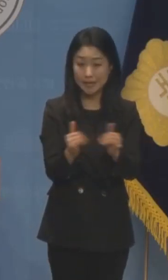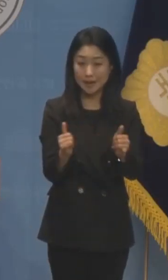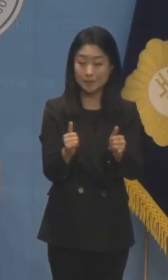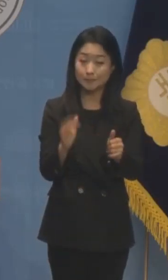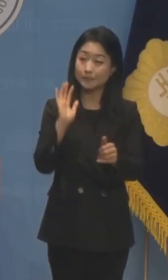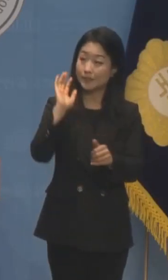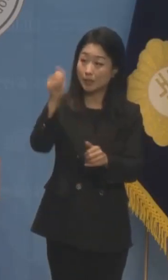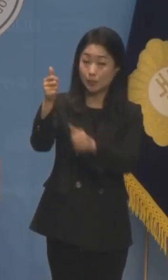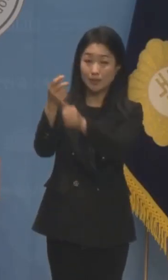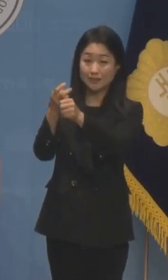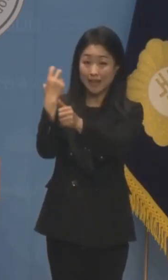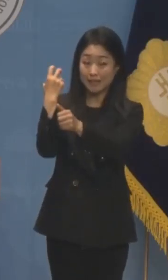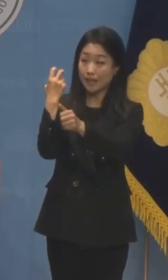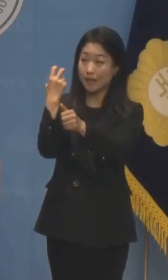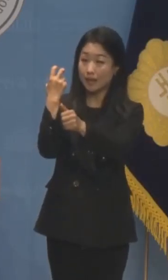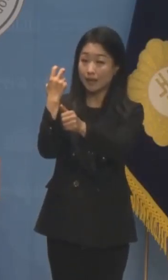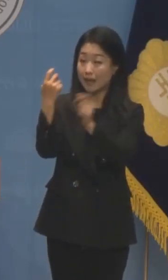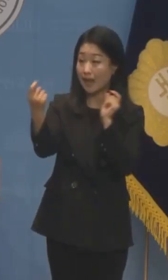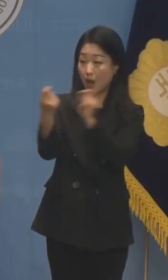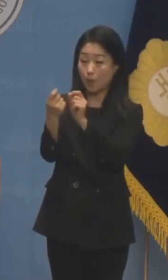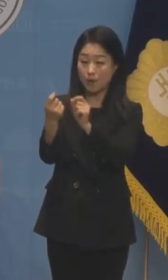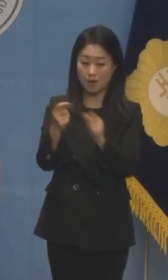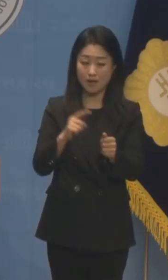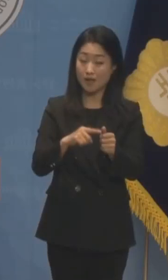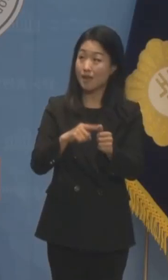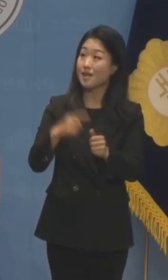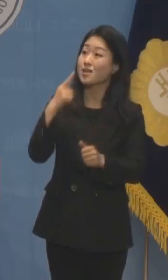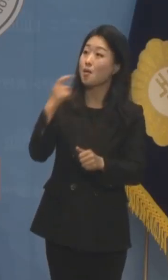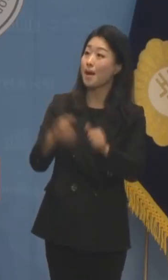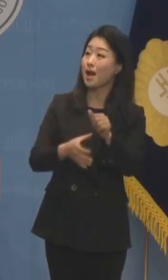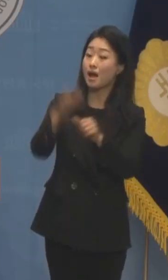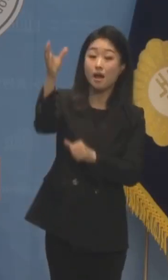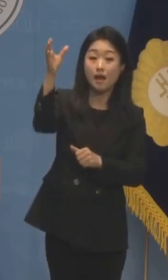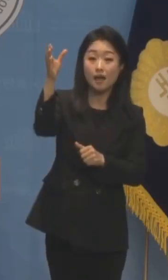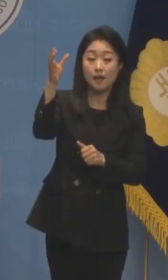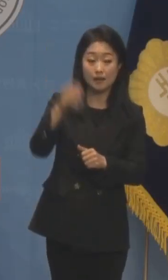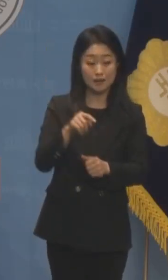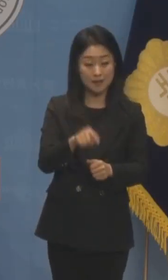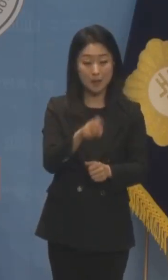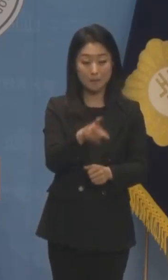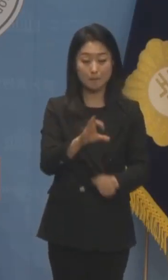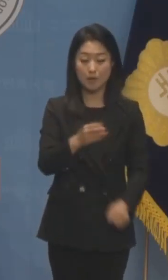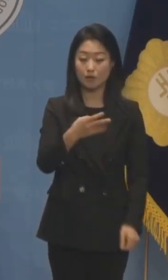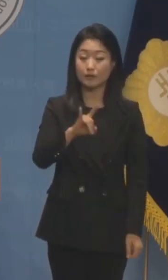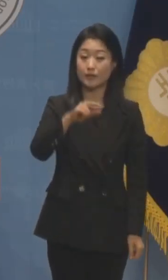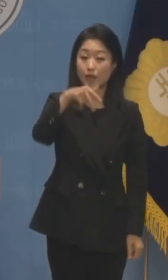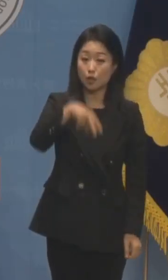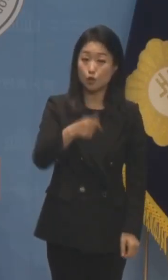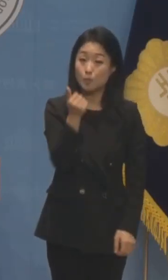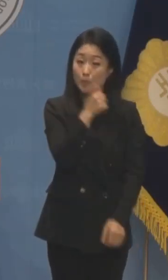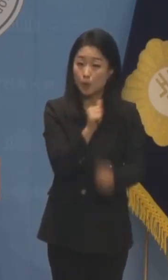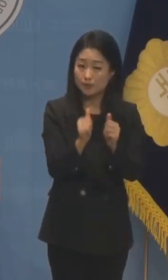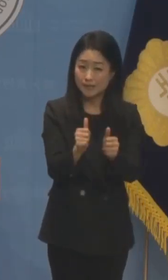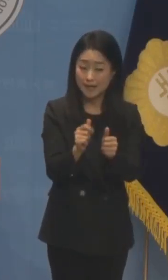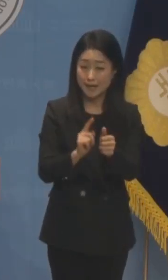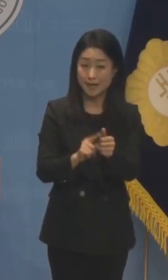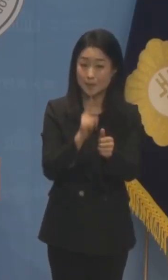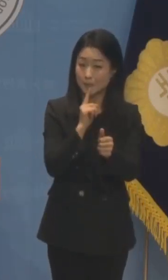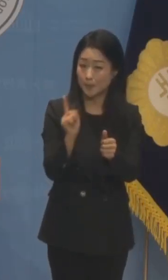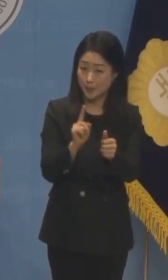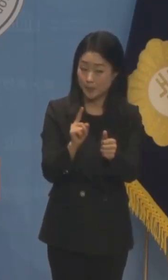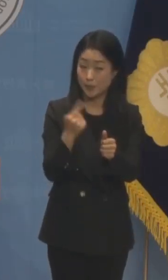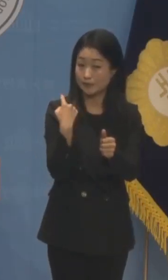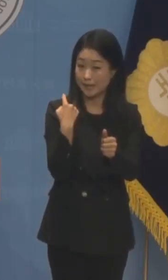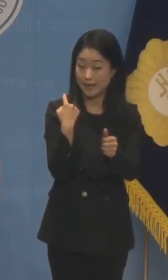상대로 협박을 하는 지경에 이르렀습니다. 정치 브로커 명태균 씨의 변호인 남상권 변호사는